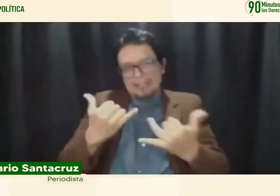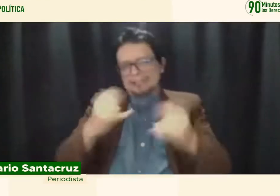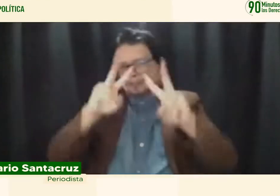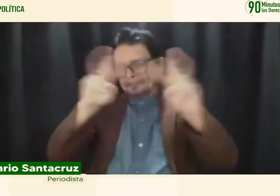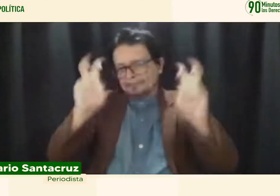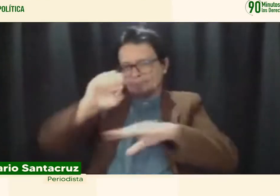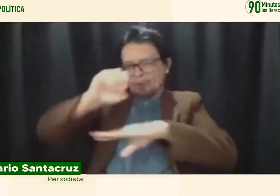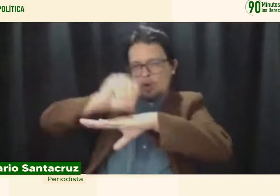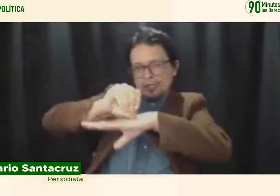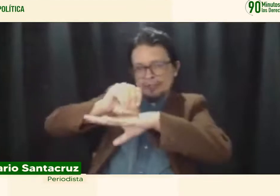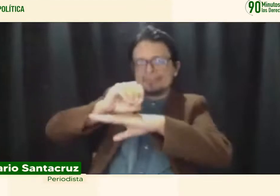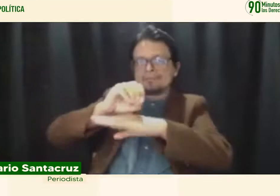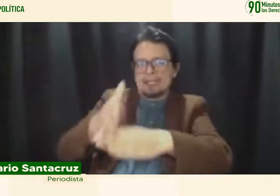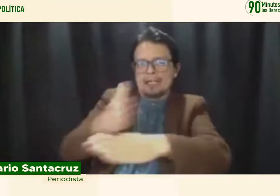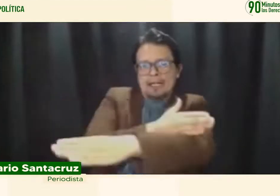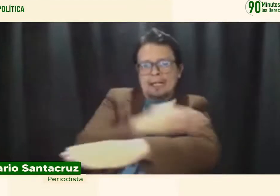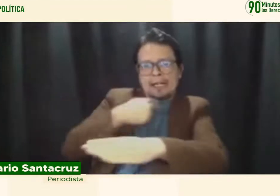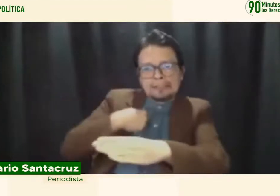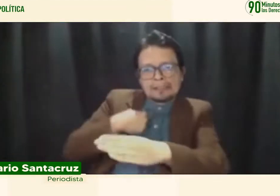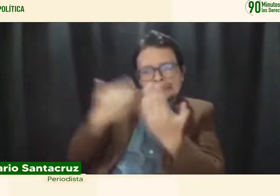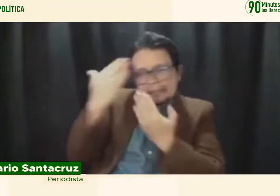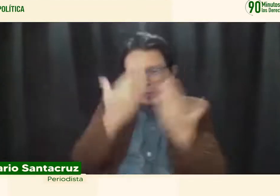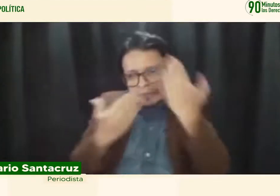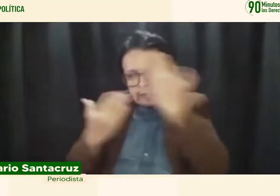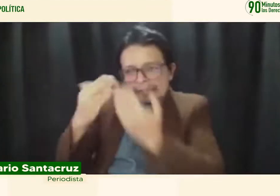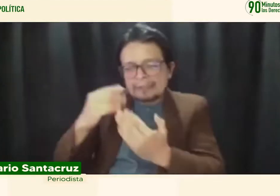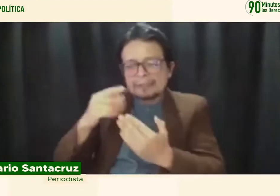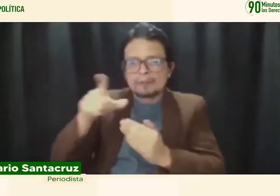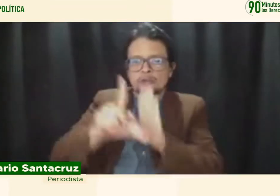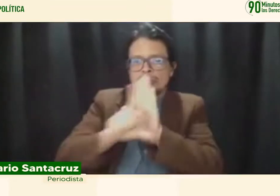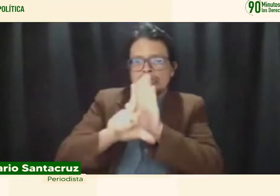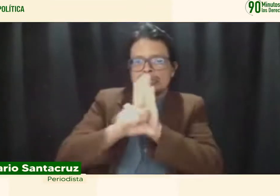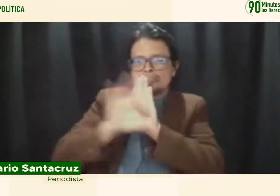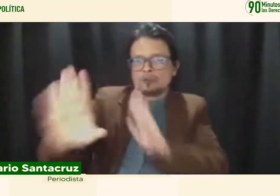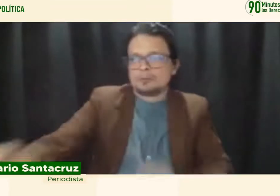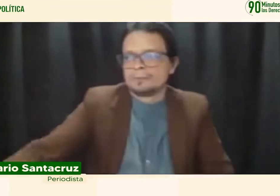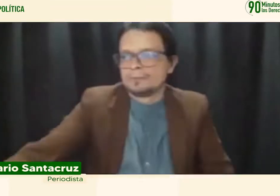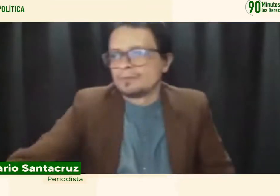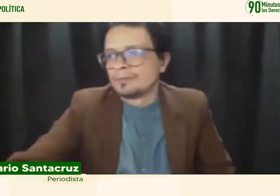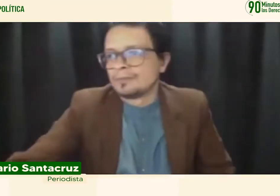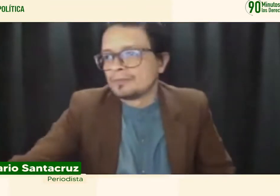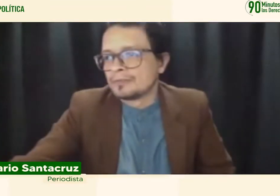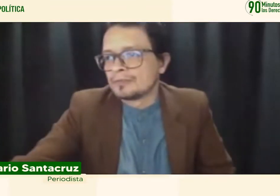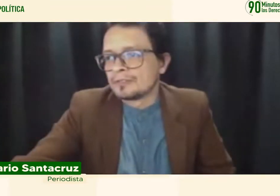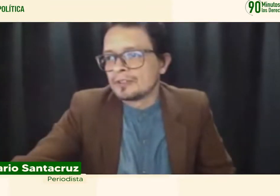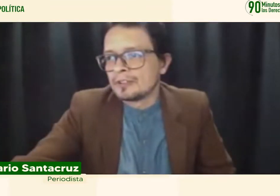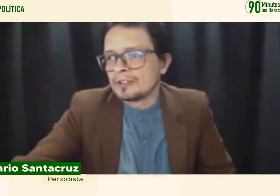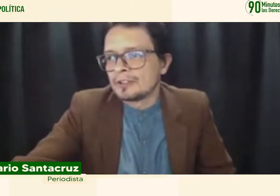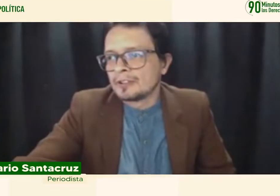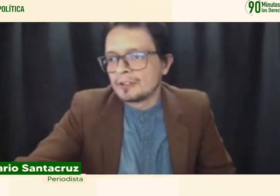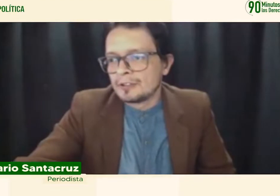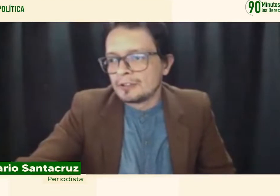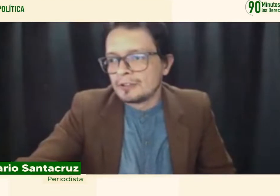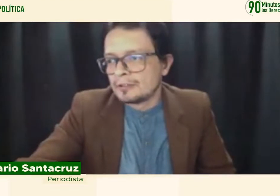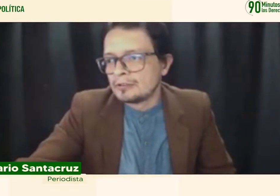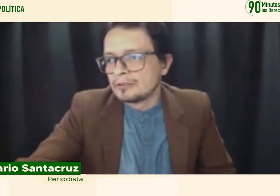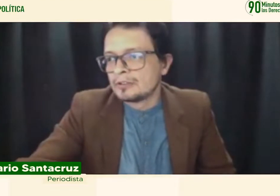todos los ciudadanos ahora bien cuando hablamos de organizaciones si cuando estuve analizando previamente al debate